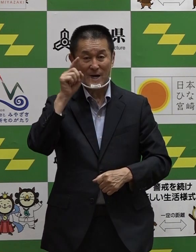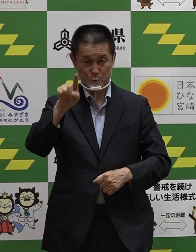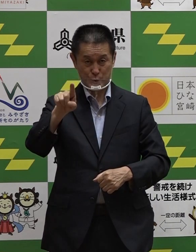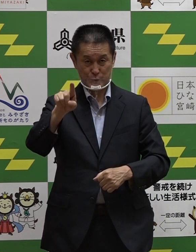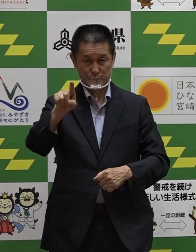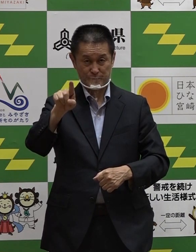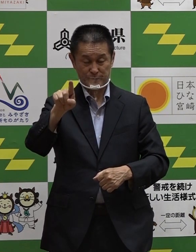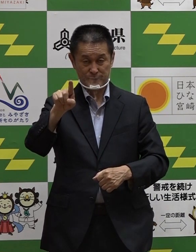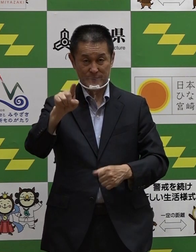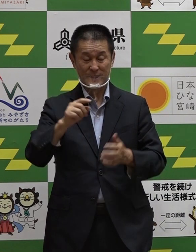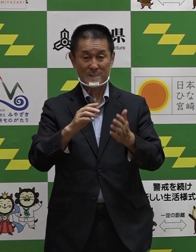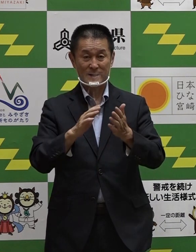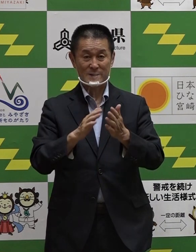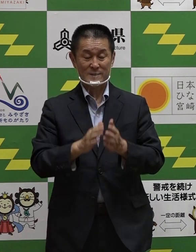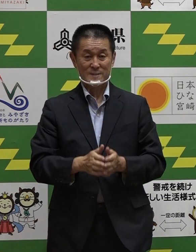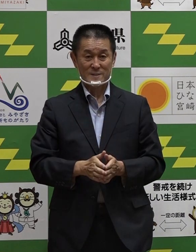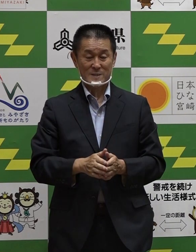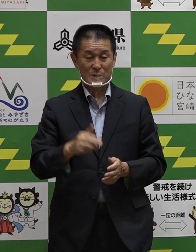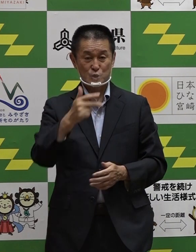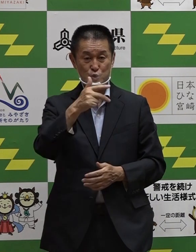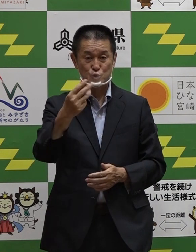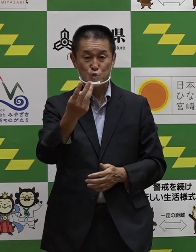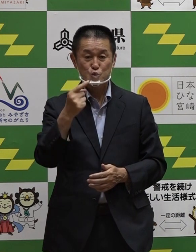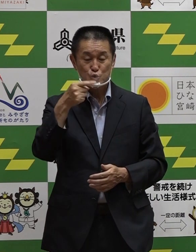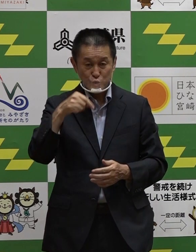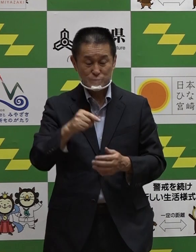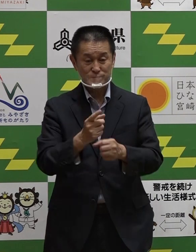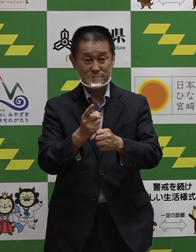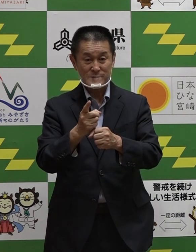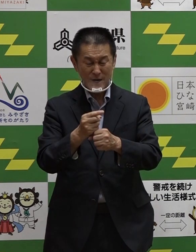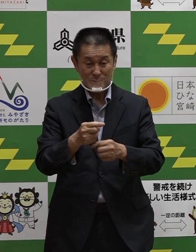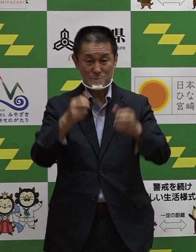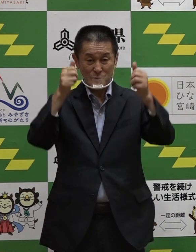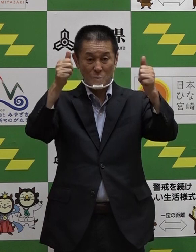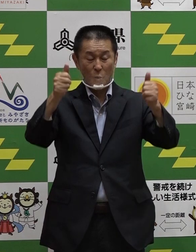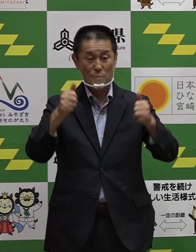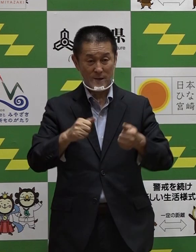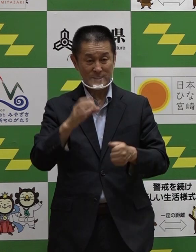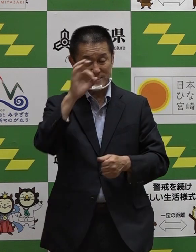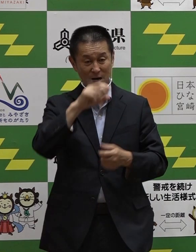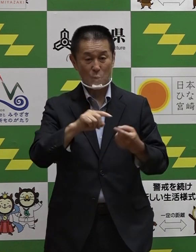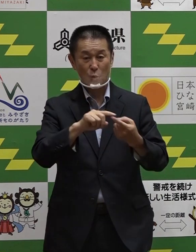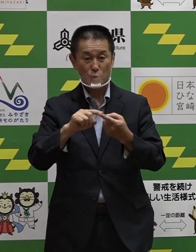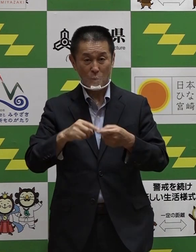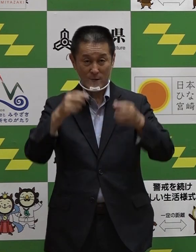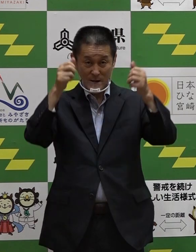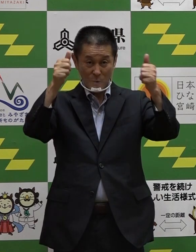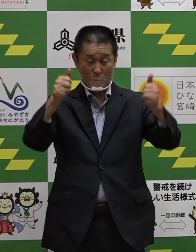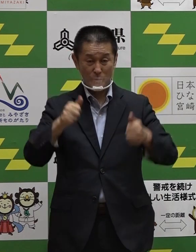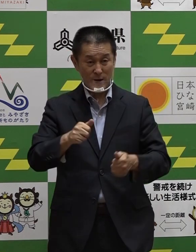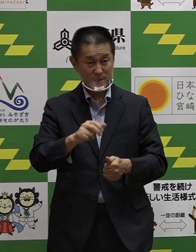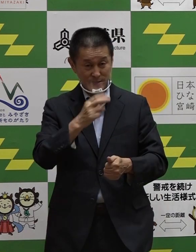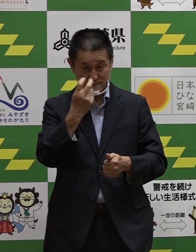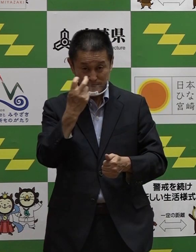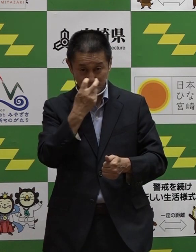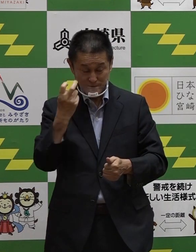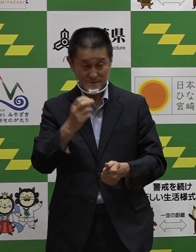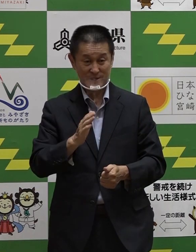ね、県の旬なりというホームページでございますので、そちらの方でご確認いただければと思っております